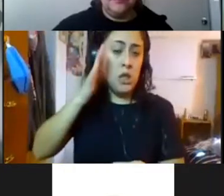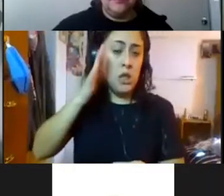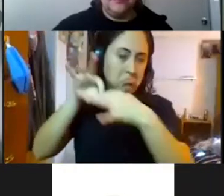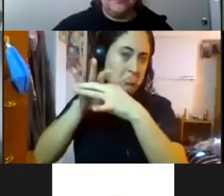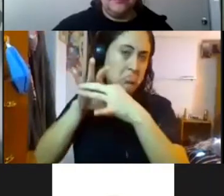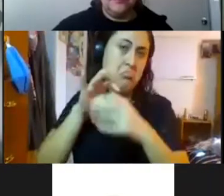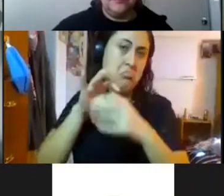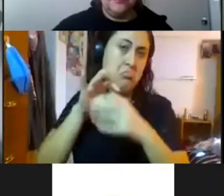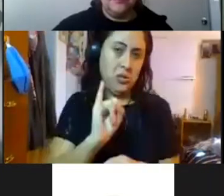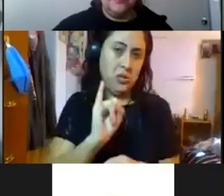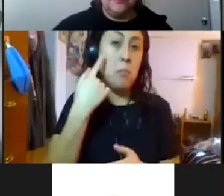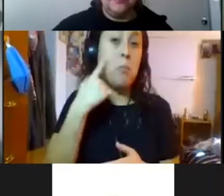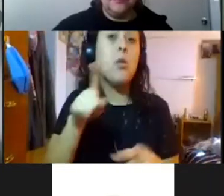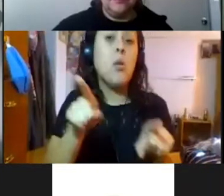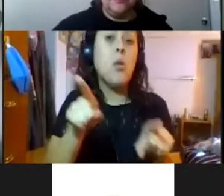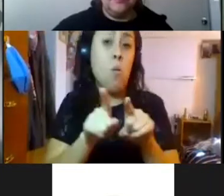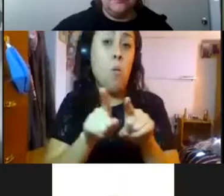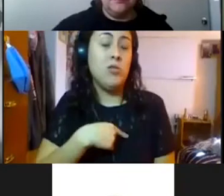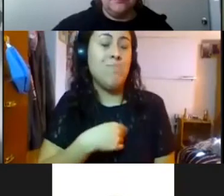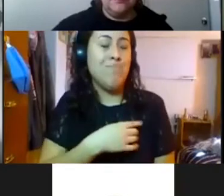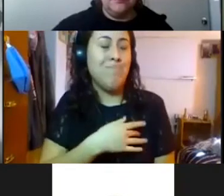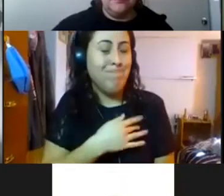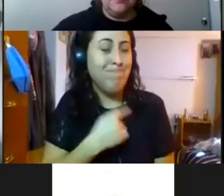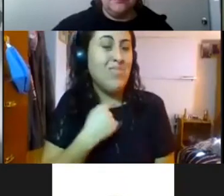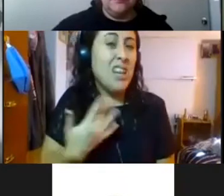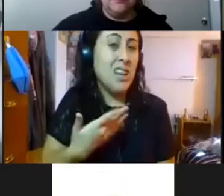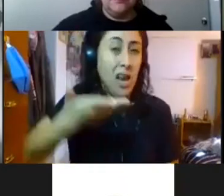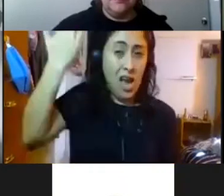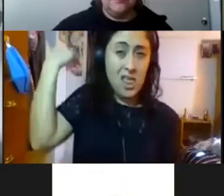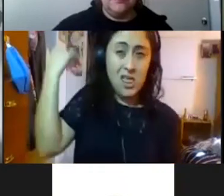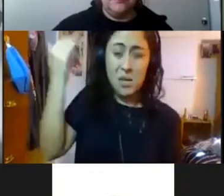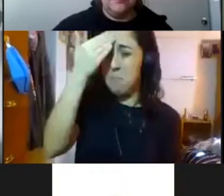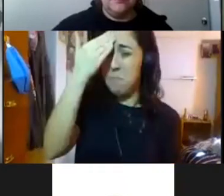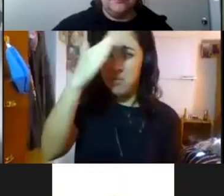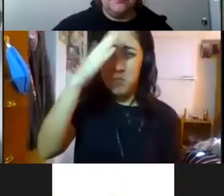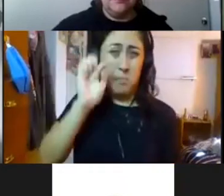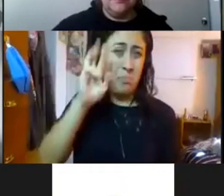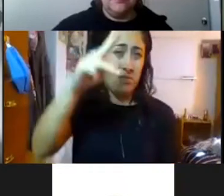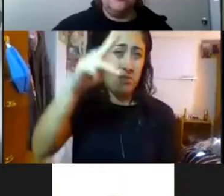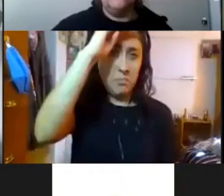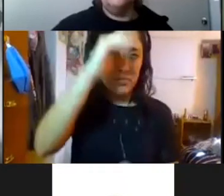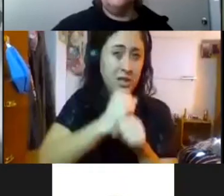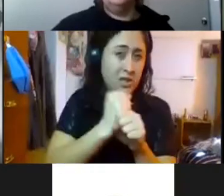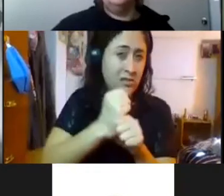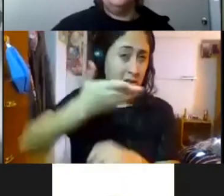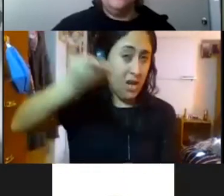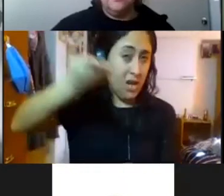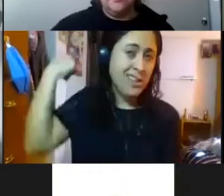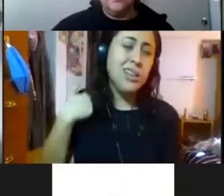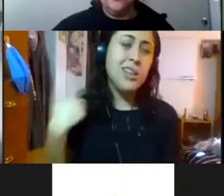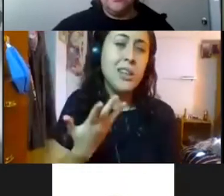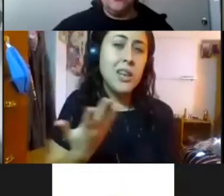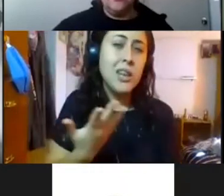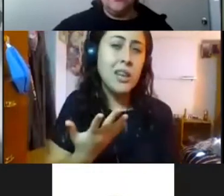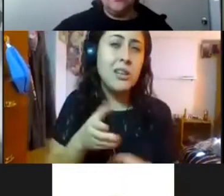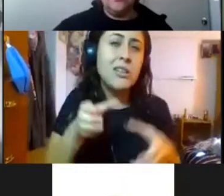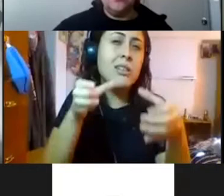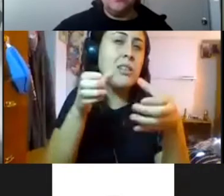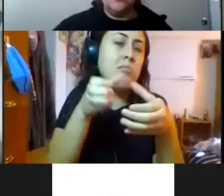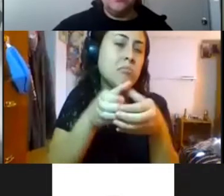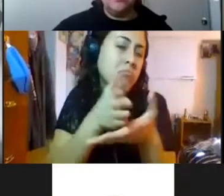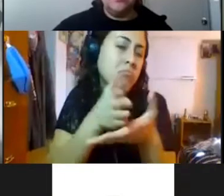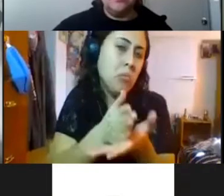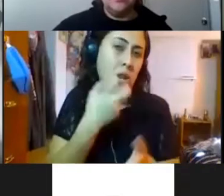que lamentablemente mi peor situación vivida a lo largo del trabajo en comunidad de escuela de lenguaje es haber